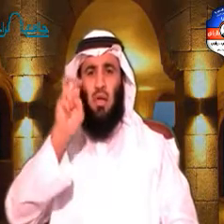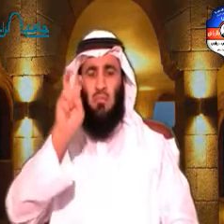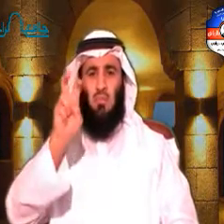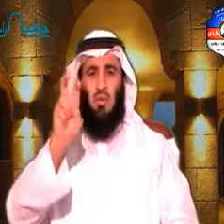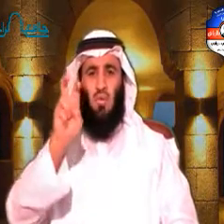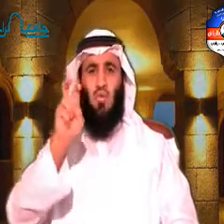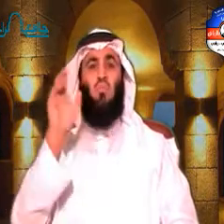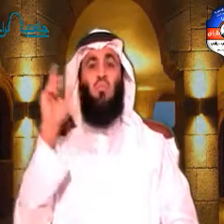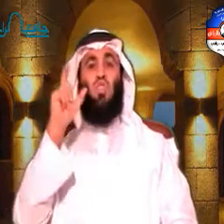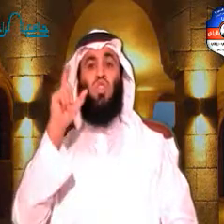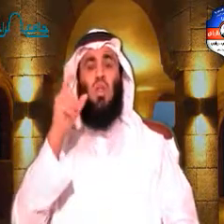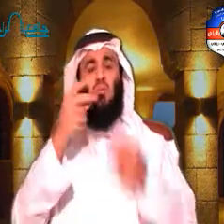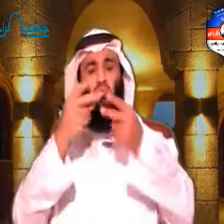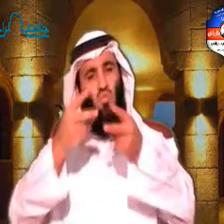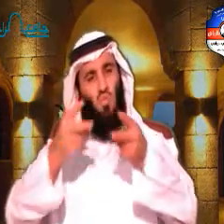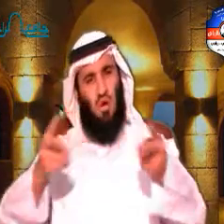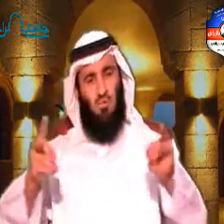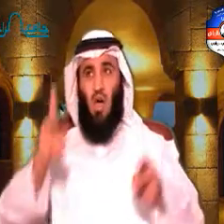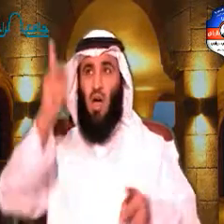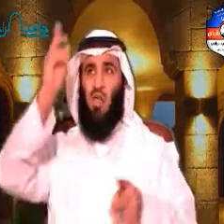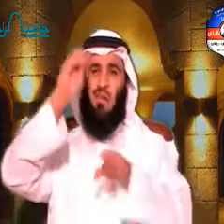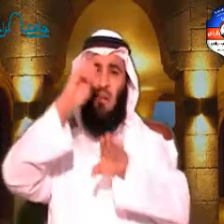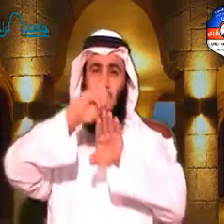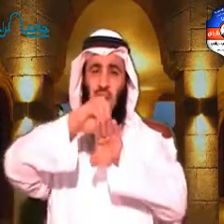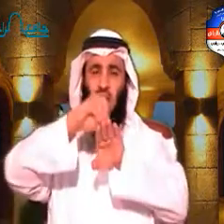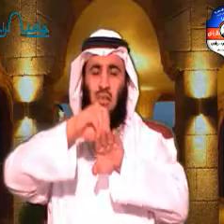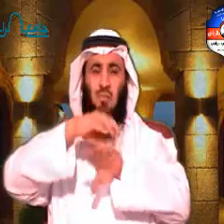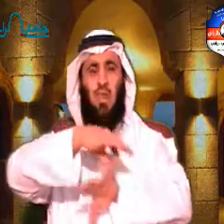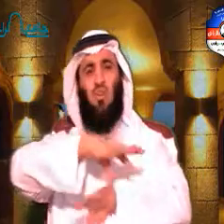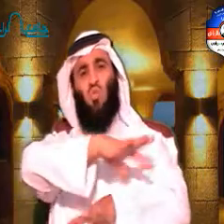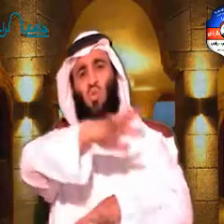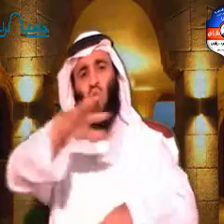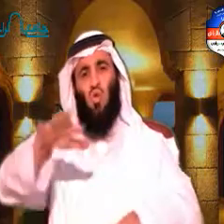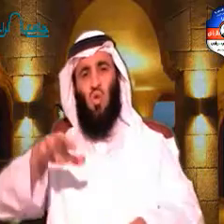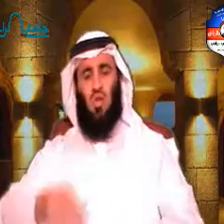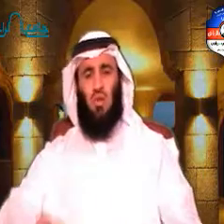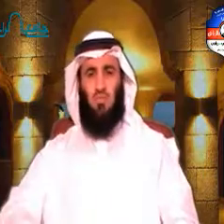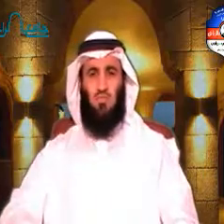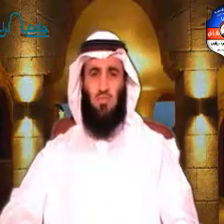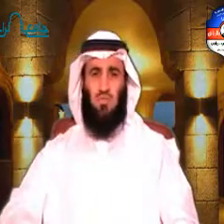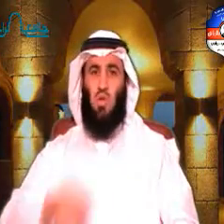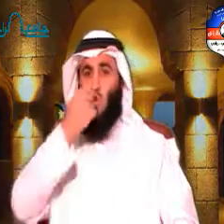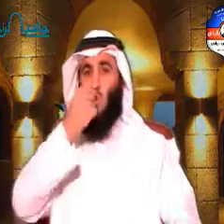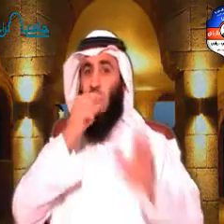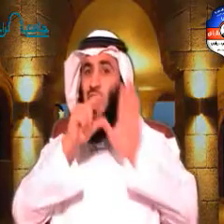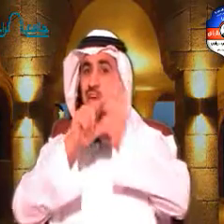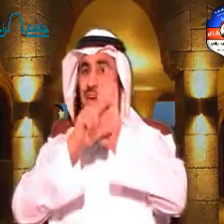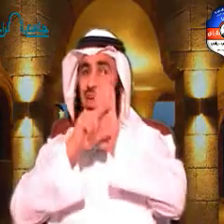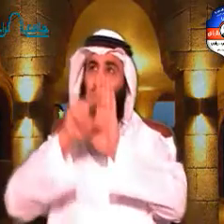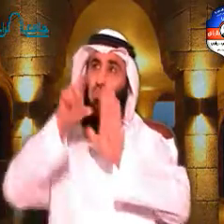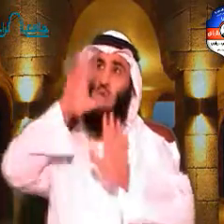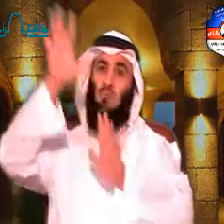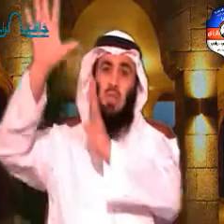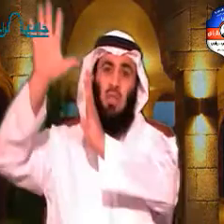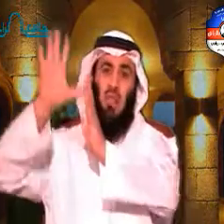الإسلام دينا. نزلت هذه الآية على الرسول صلى الله عليه وسلم وهو